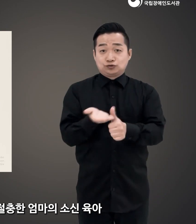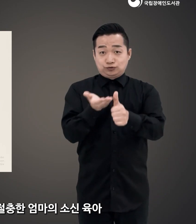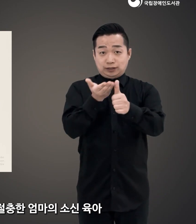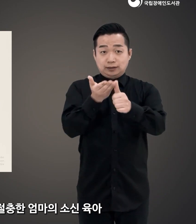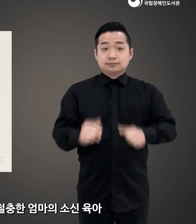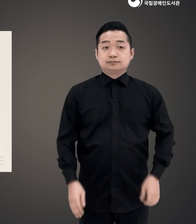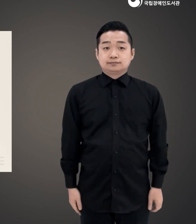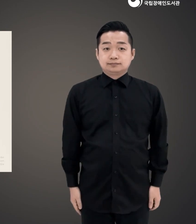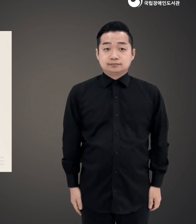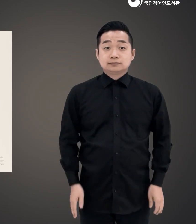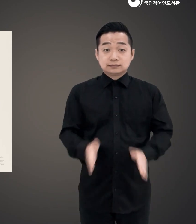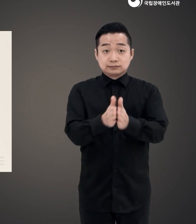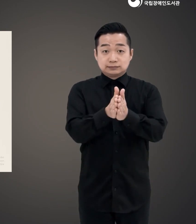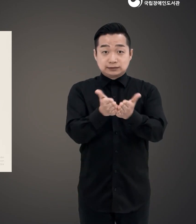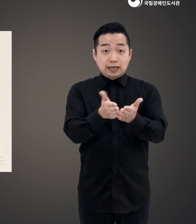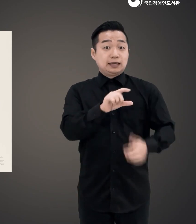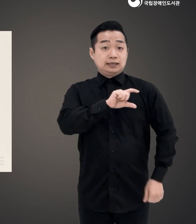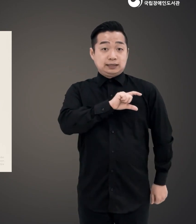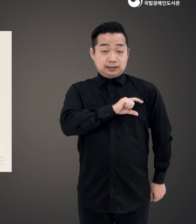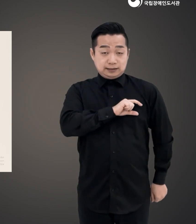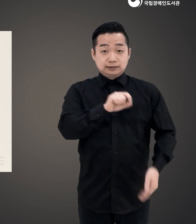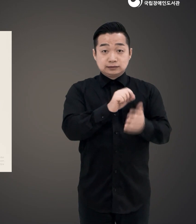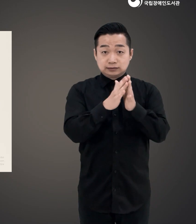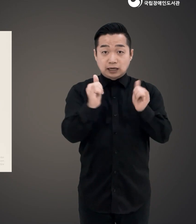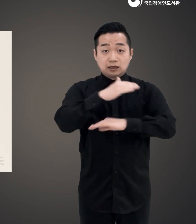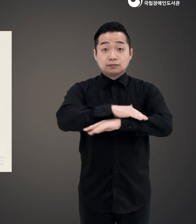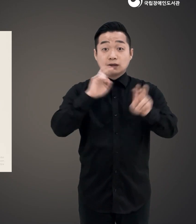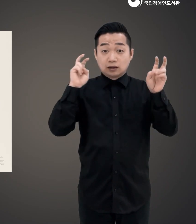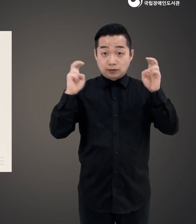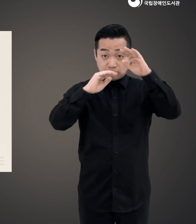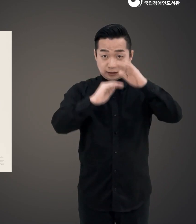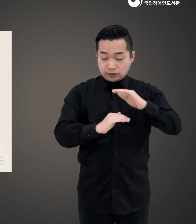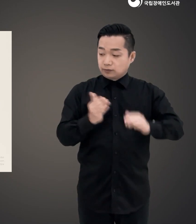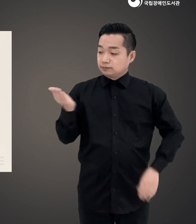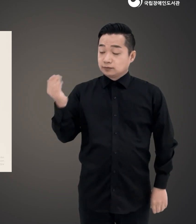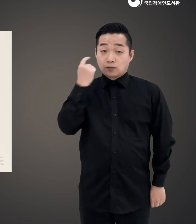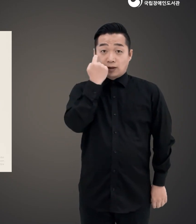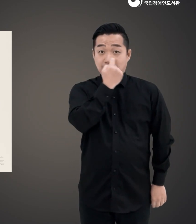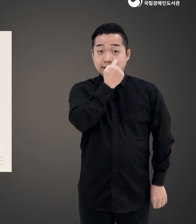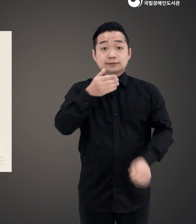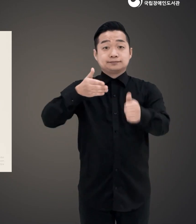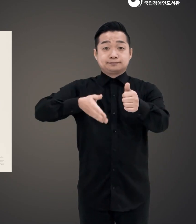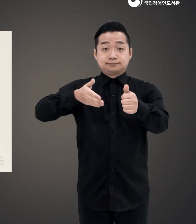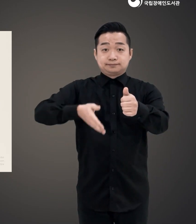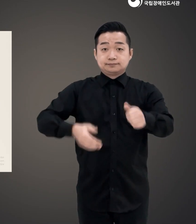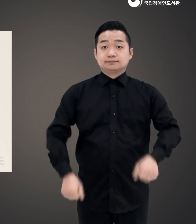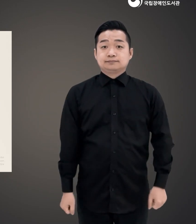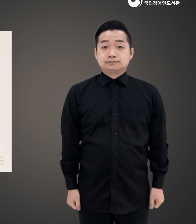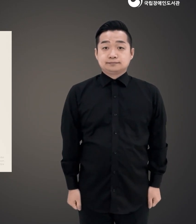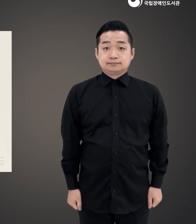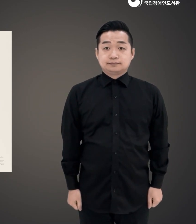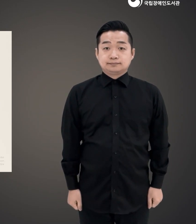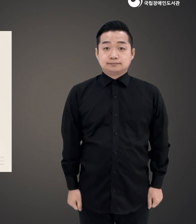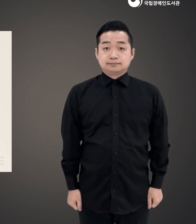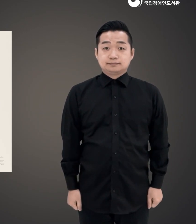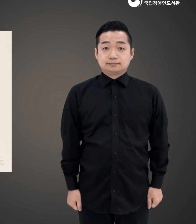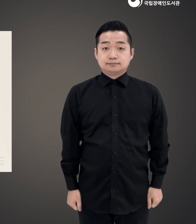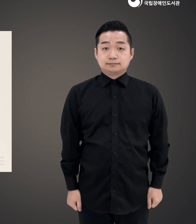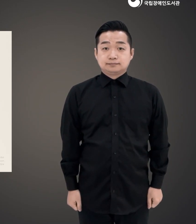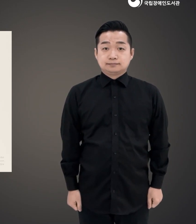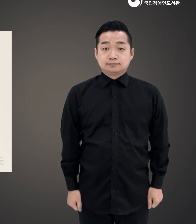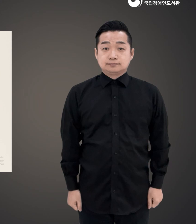육아. 도서명, 내 아이를 있는 그대로 보는 연습. 저자,